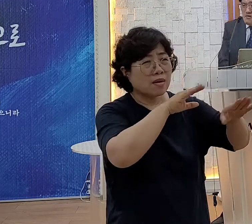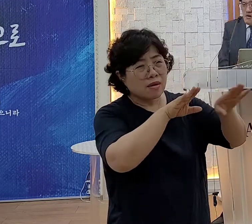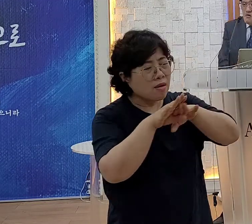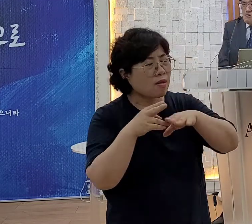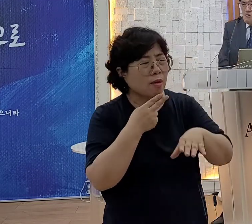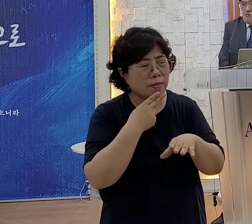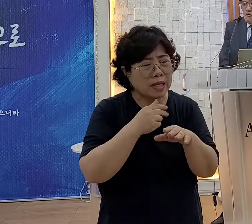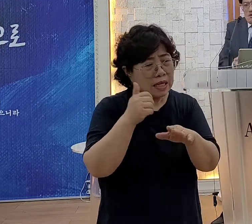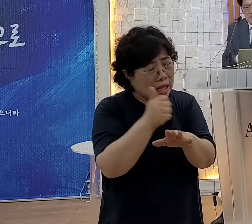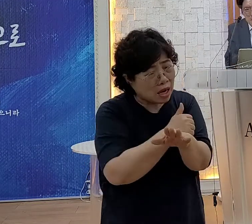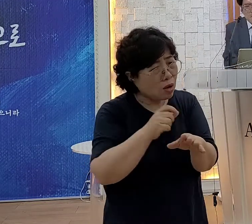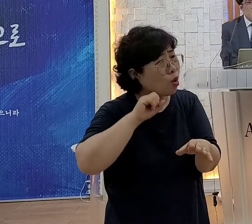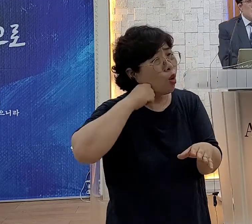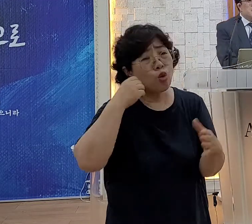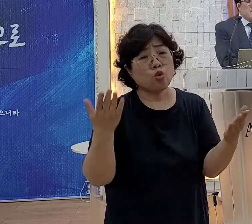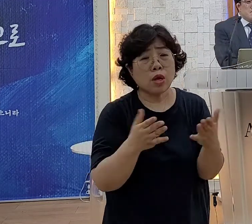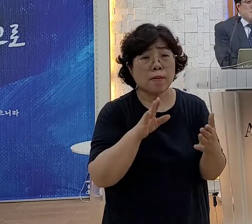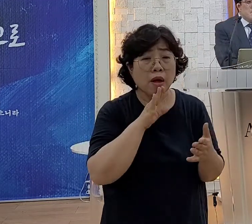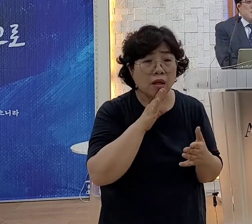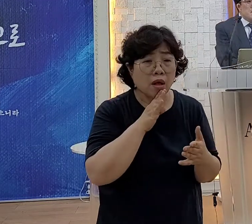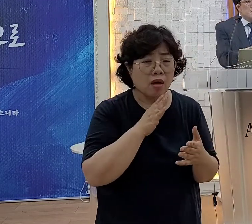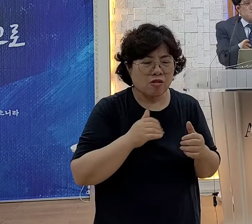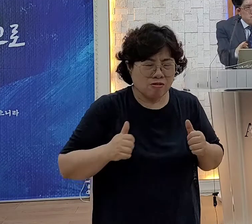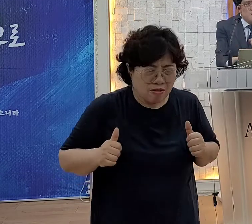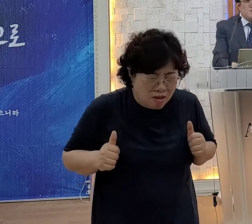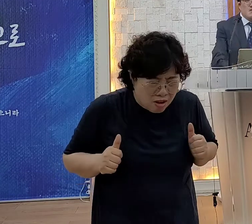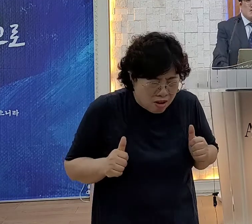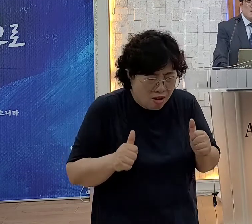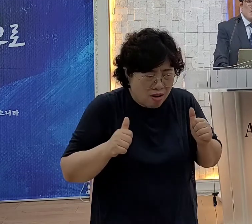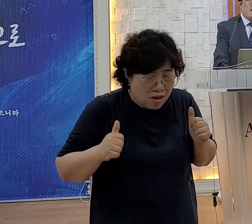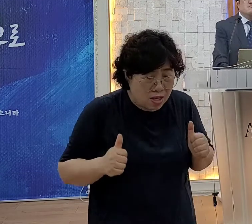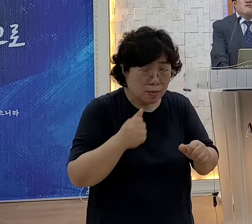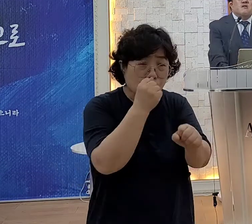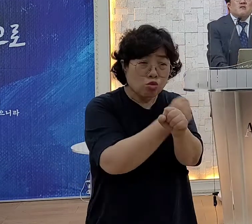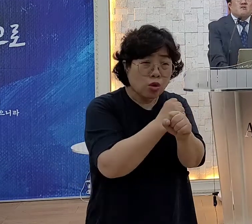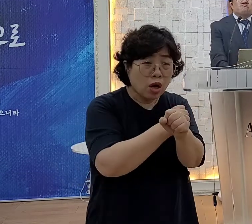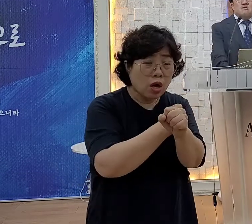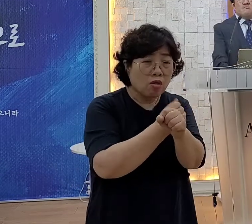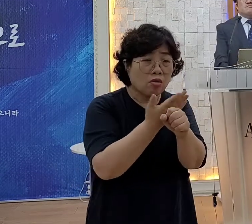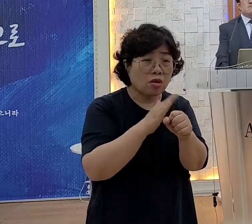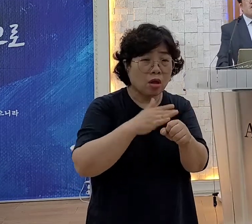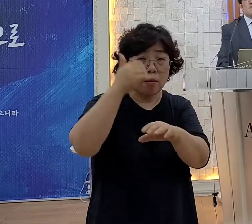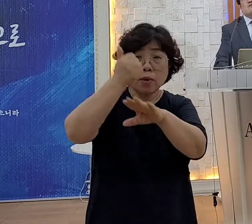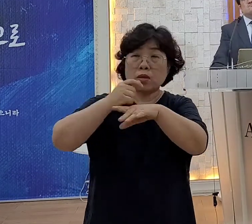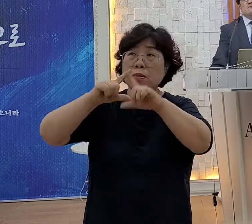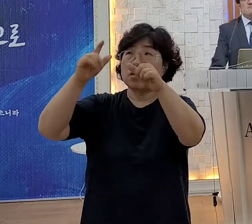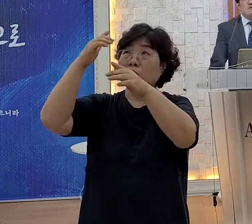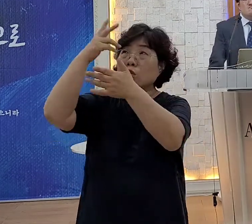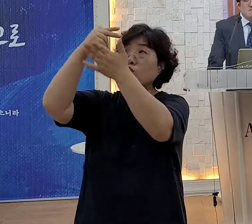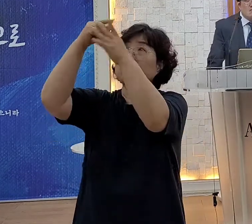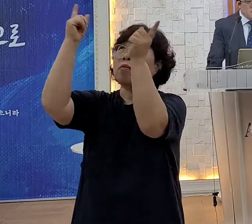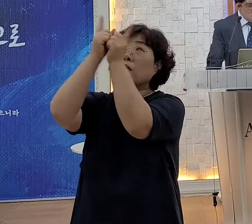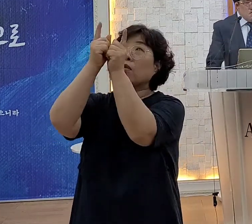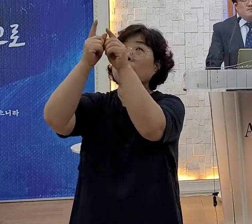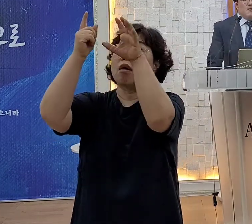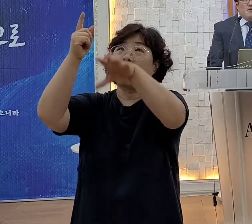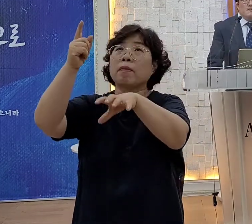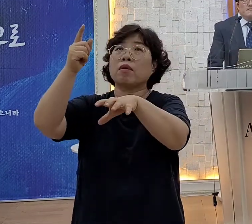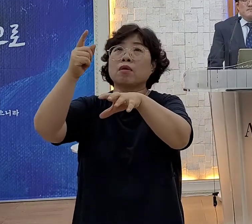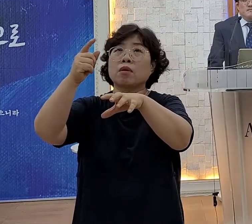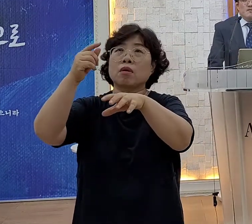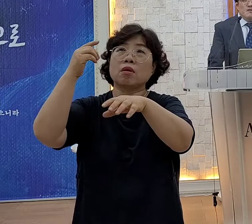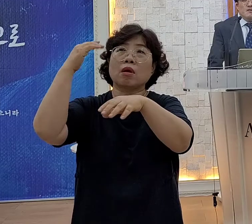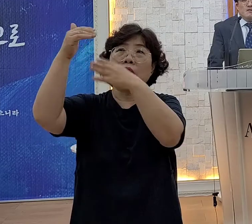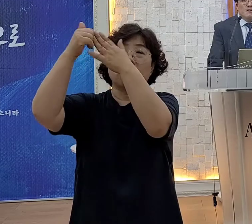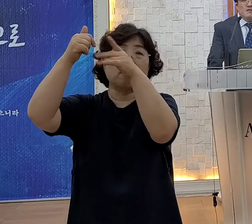쉬운 일입니까? 얼마나 이게 힘들어요. 이렇게 수고했는데 마지막에 주님 오실 때 나도 이제 천국 갈 줄 알고 서